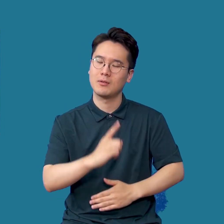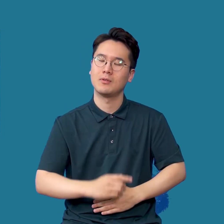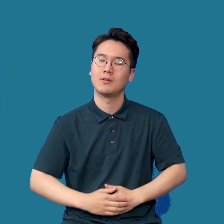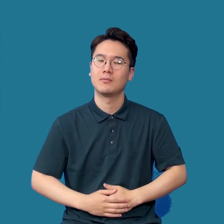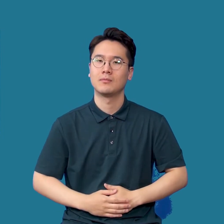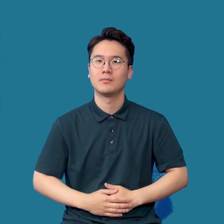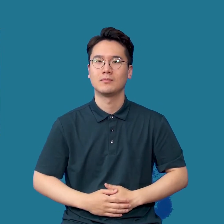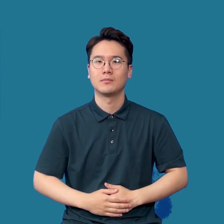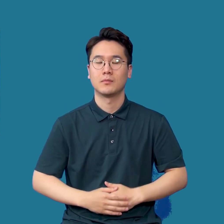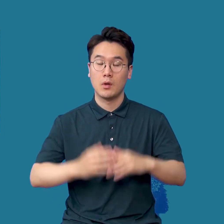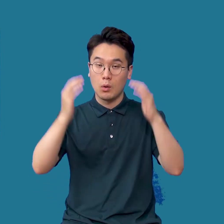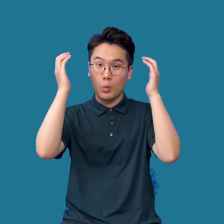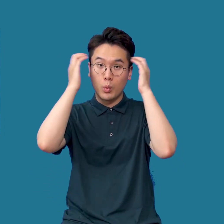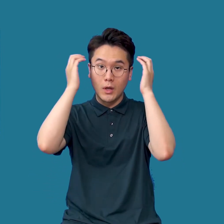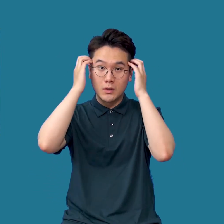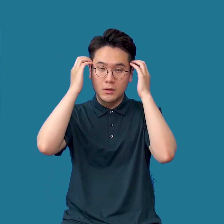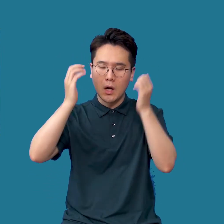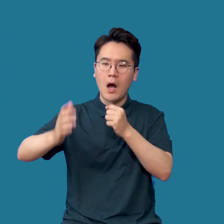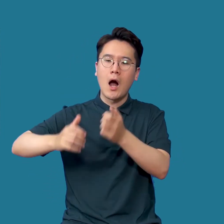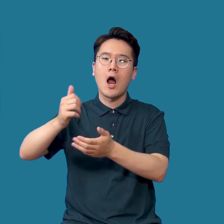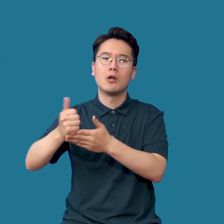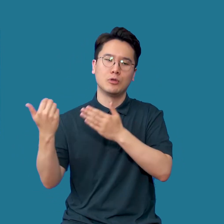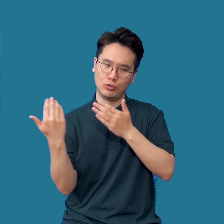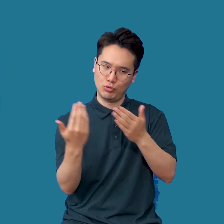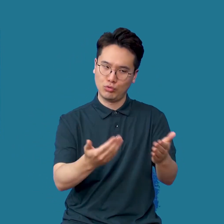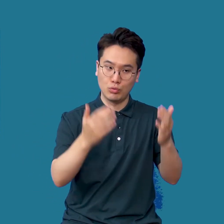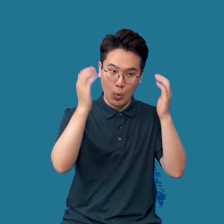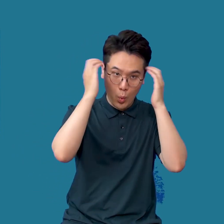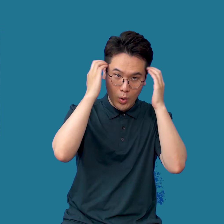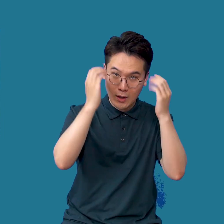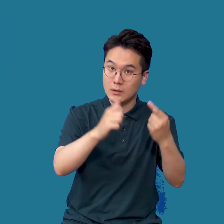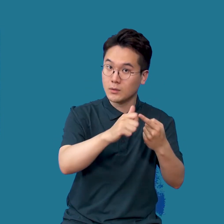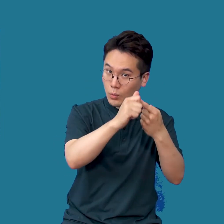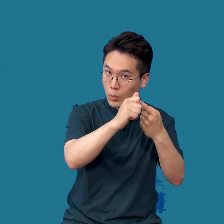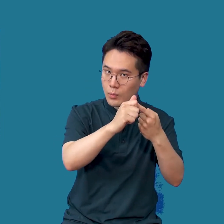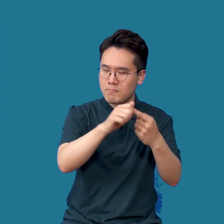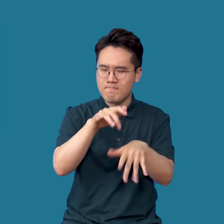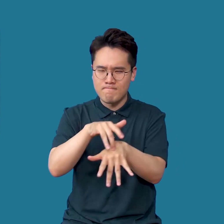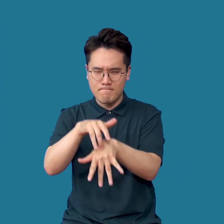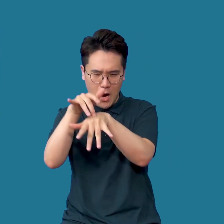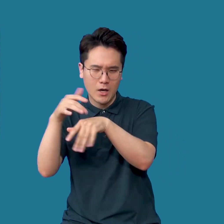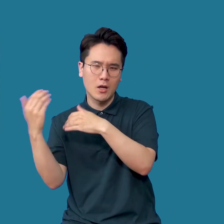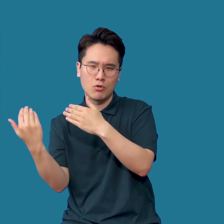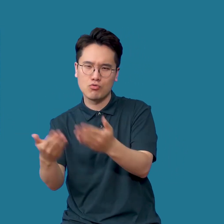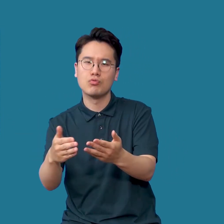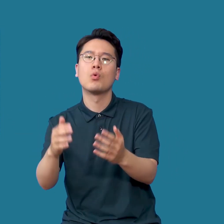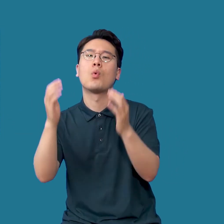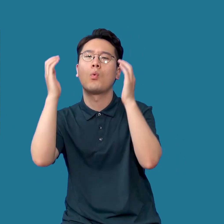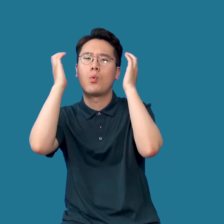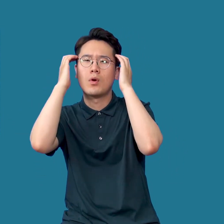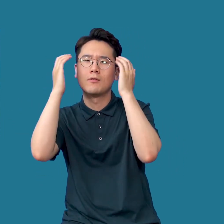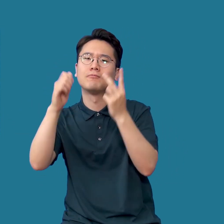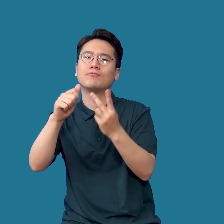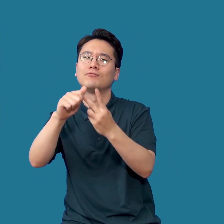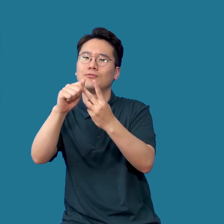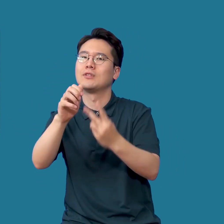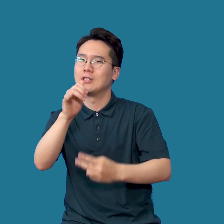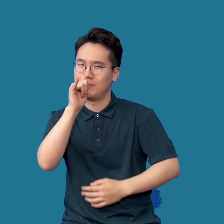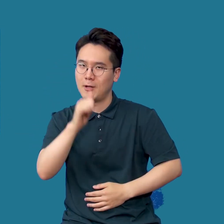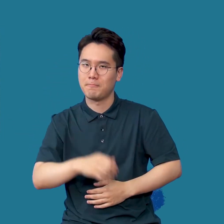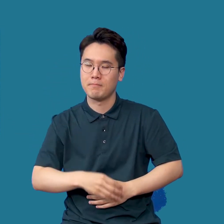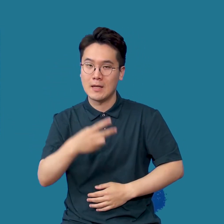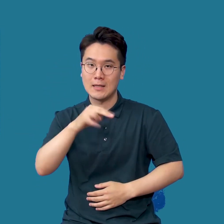고난은 하나님이 주시는 고난이 있고 마귀가 주는 고난이 있습니다. 다시스로 도망가는 요나에게